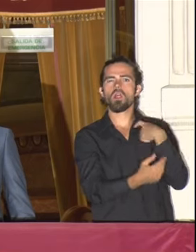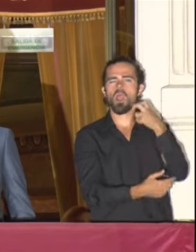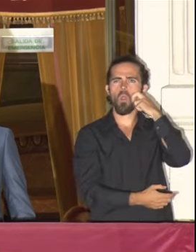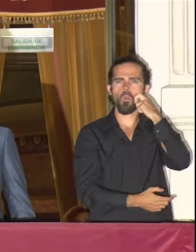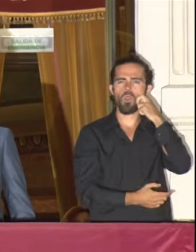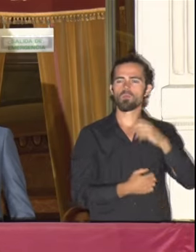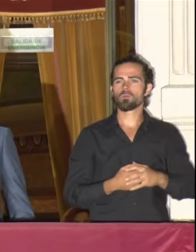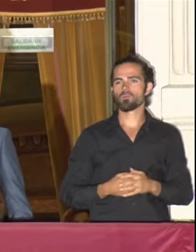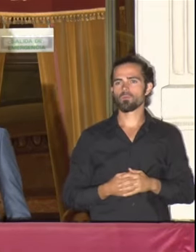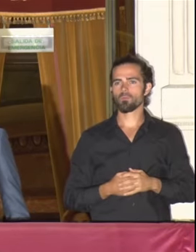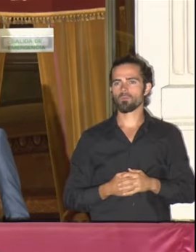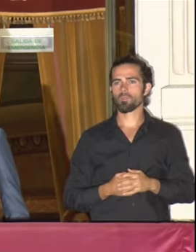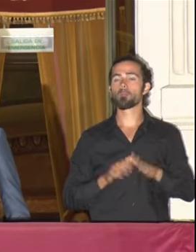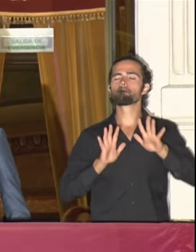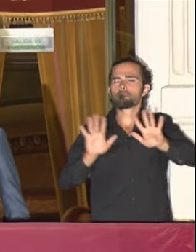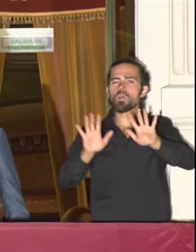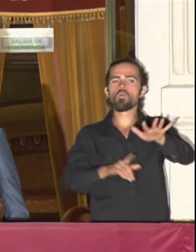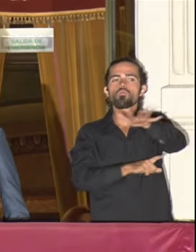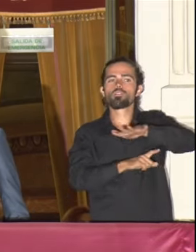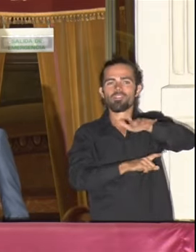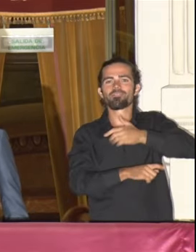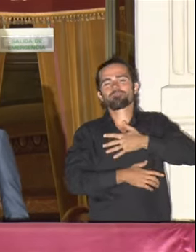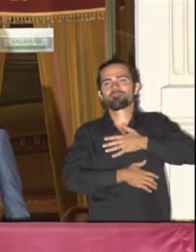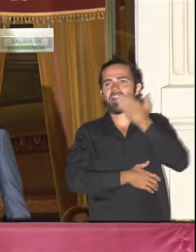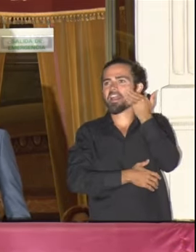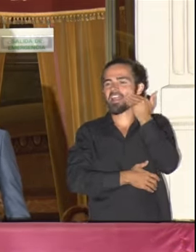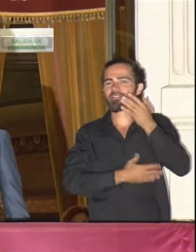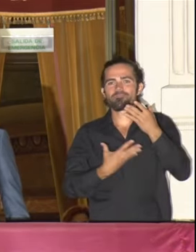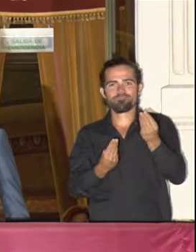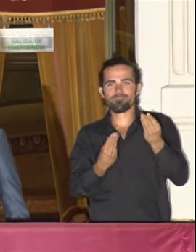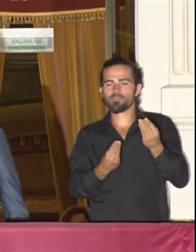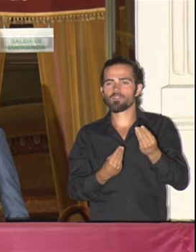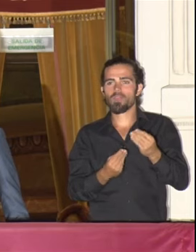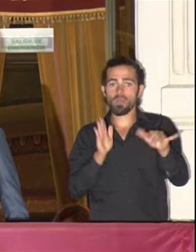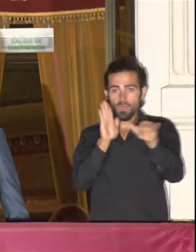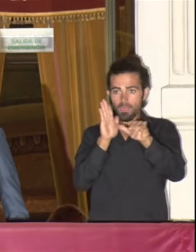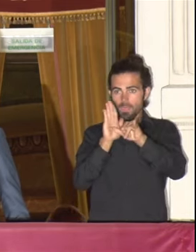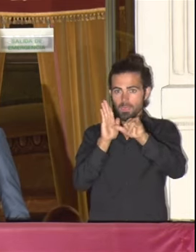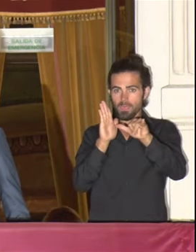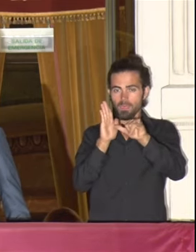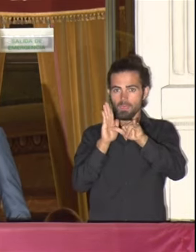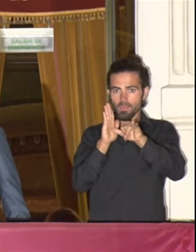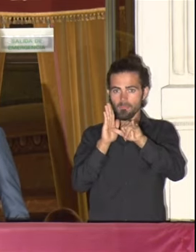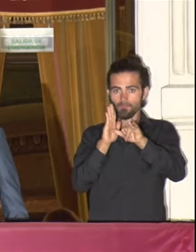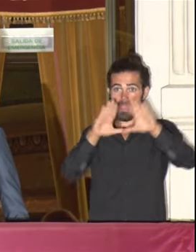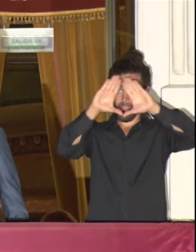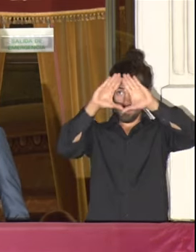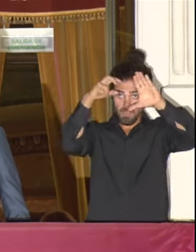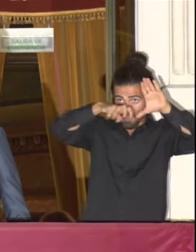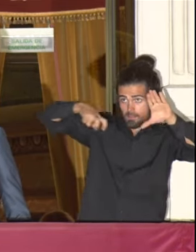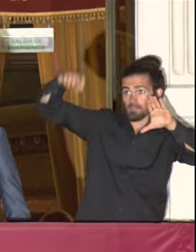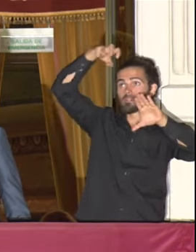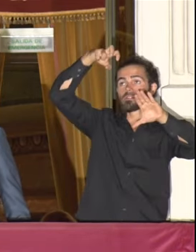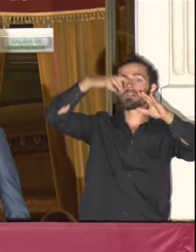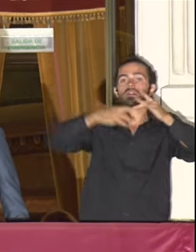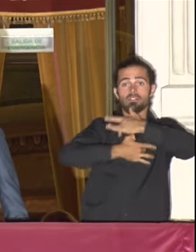Y hay un rincón que a mí me trae mucho cariño. Está muy cerca de la subida a la Capilla de la Virgen.